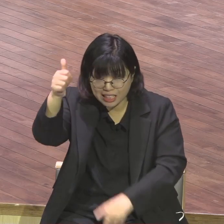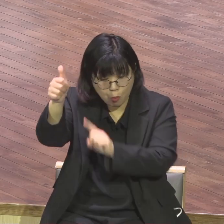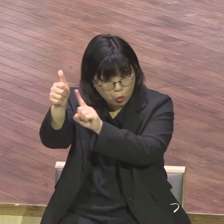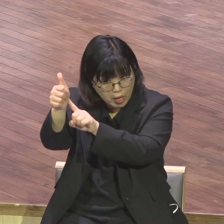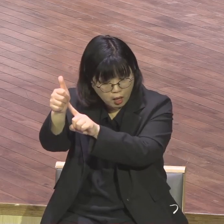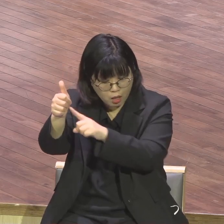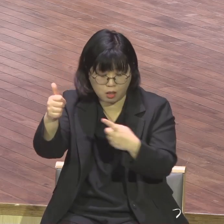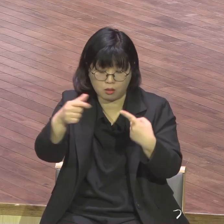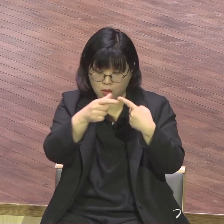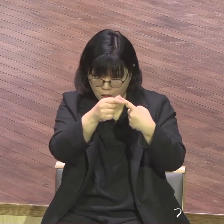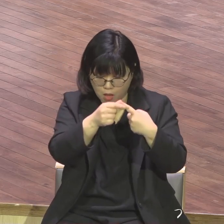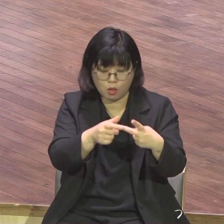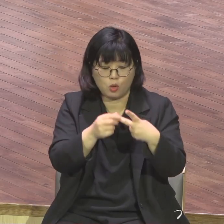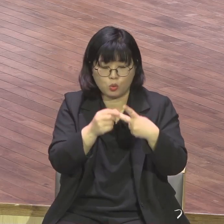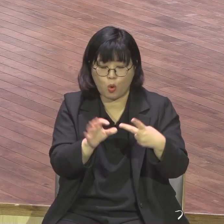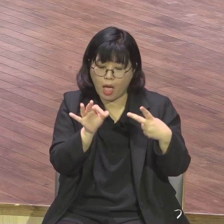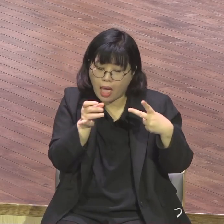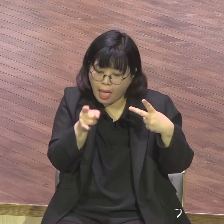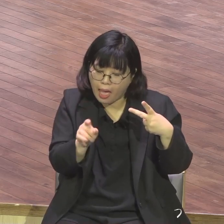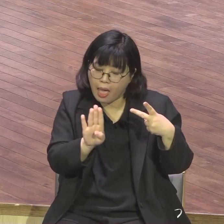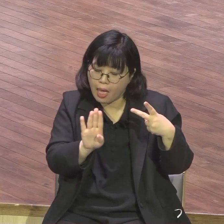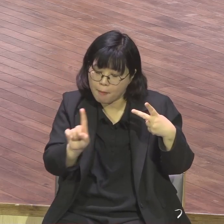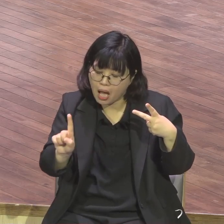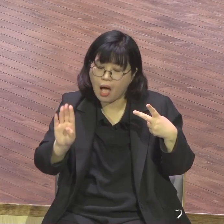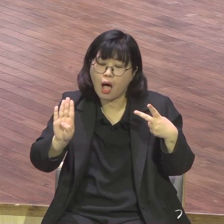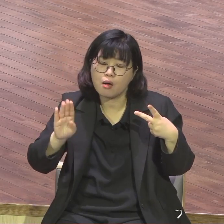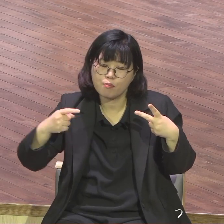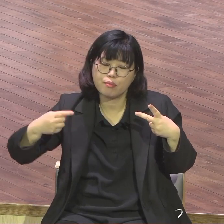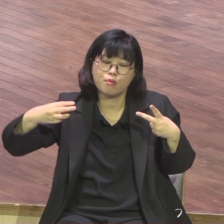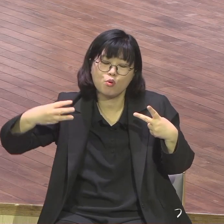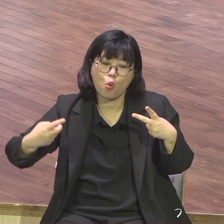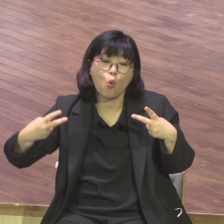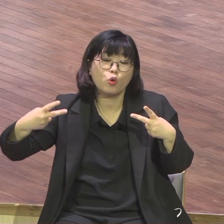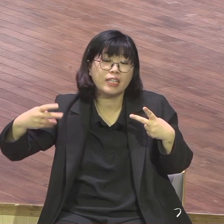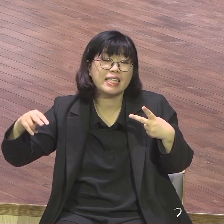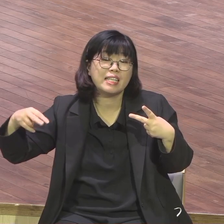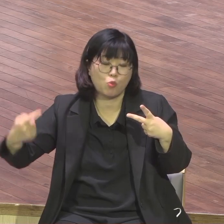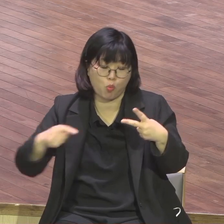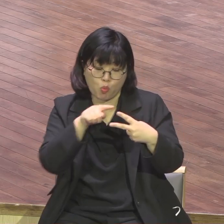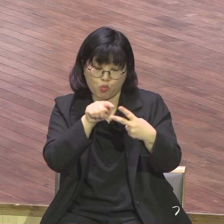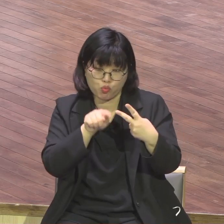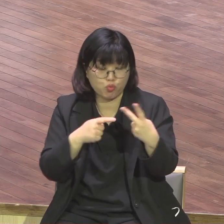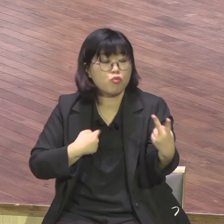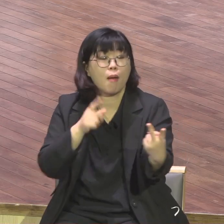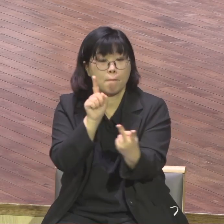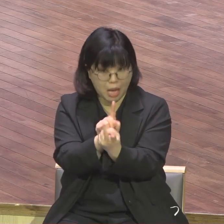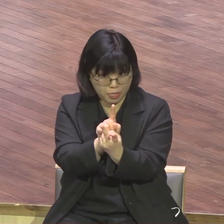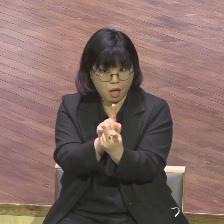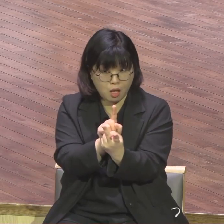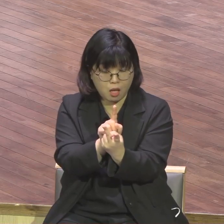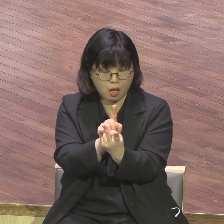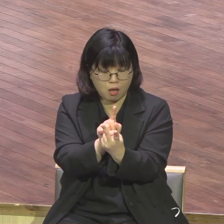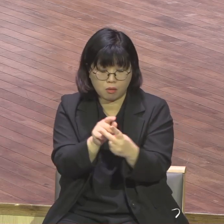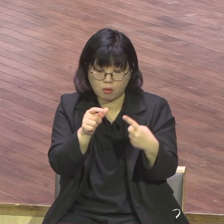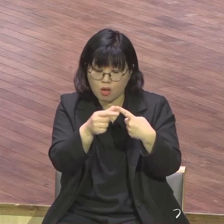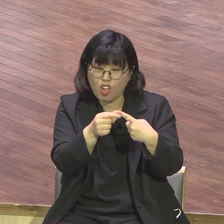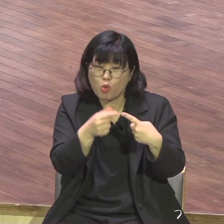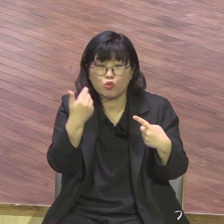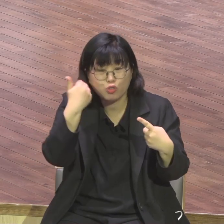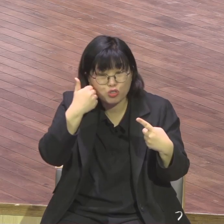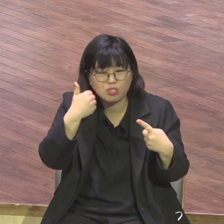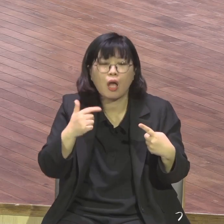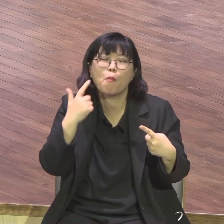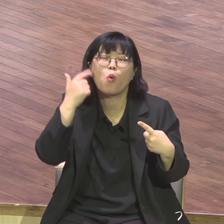사역자입니다. 이들이 바울과 함께 삼위일체가 되어진 거예요. 지금 우리 교회의 삼위일체